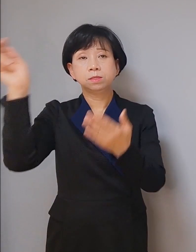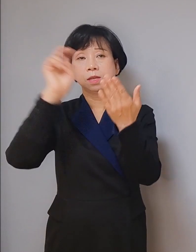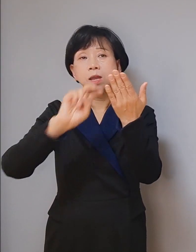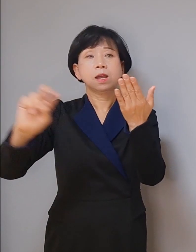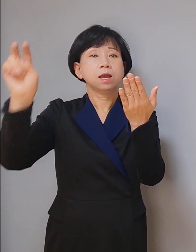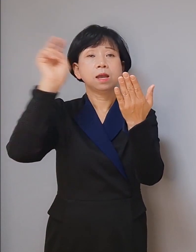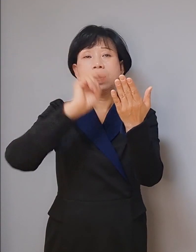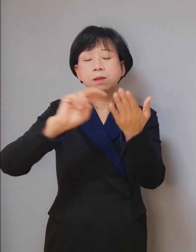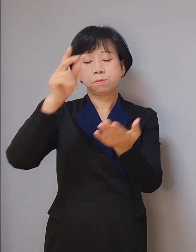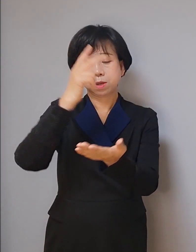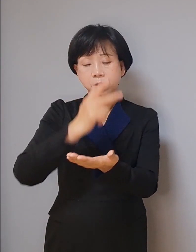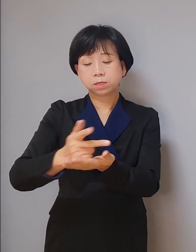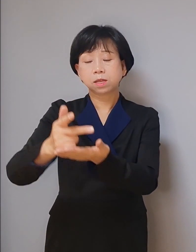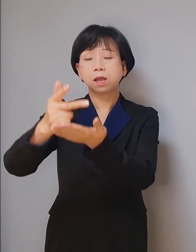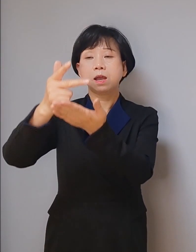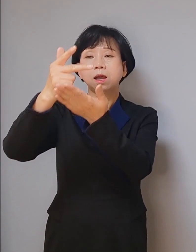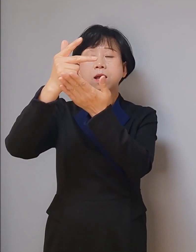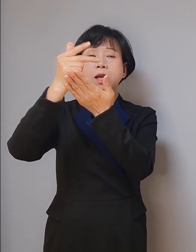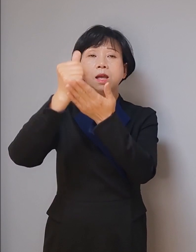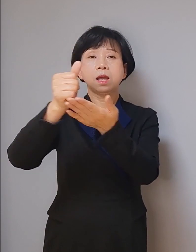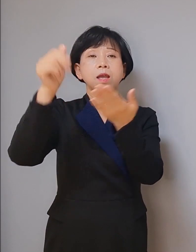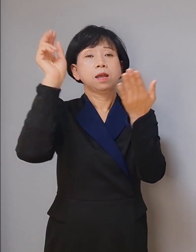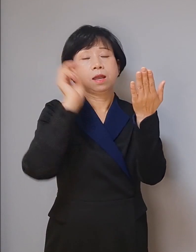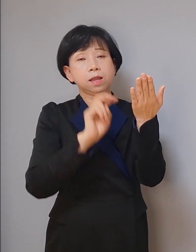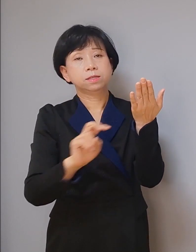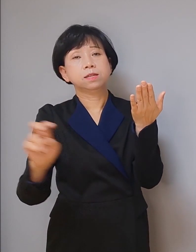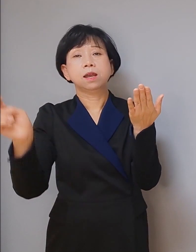찬양 주님을